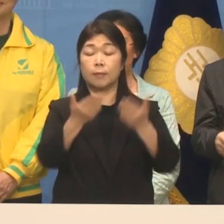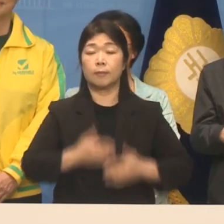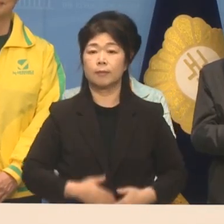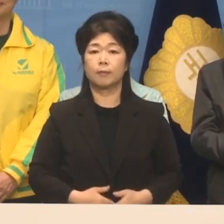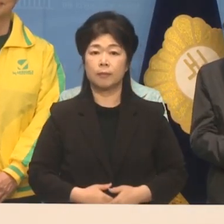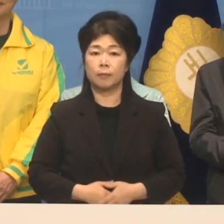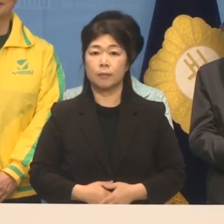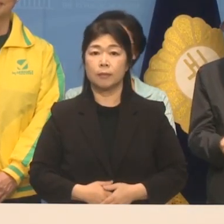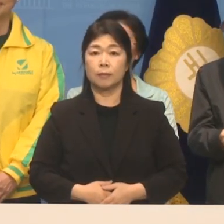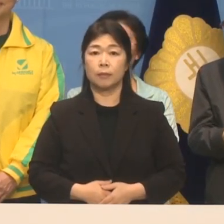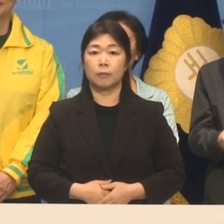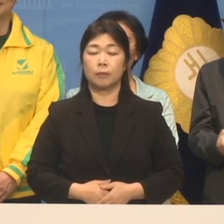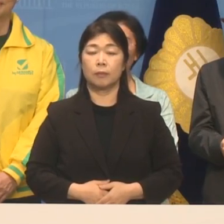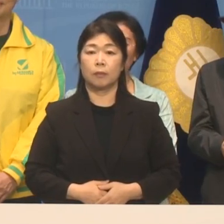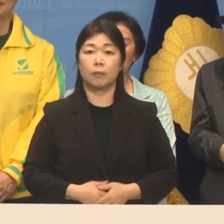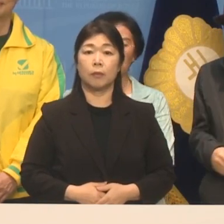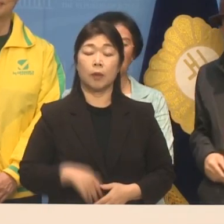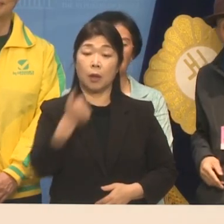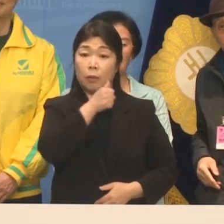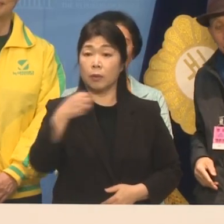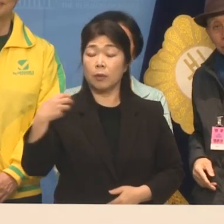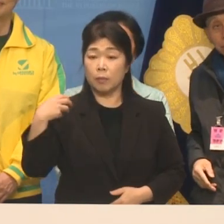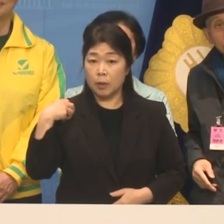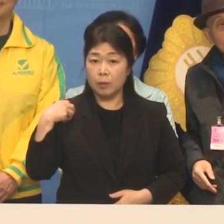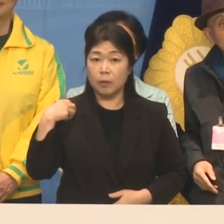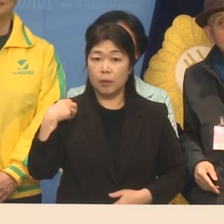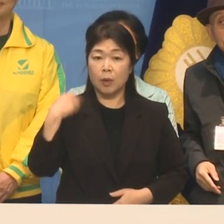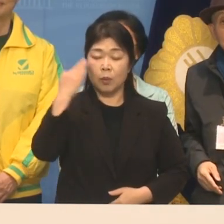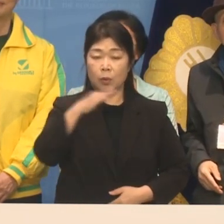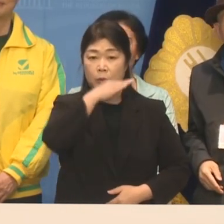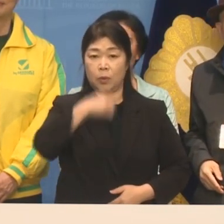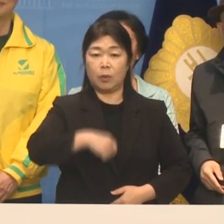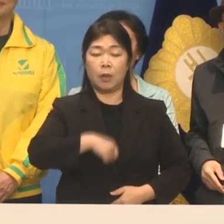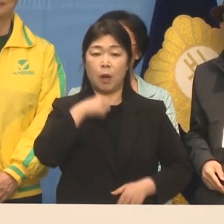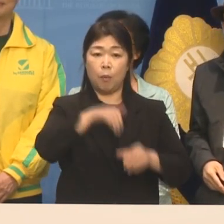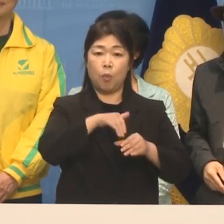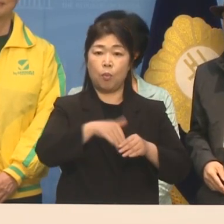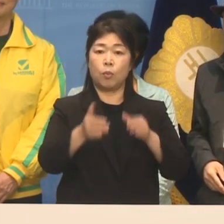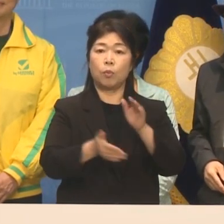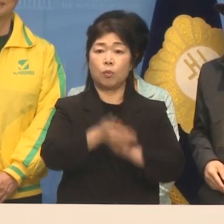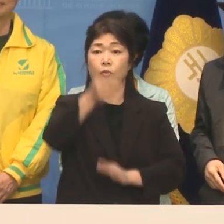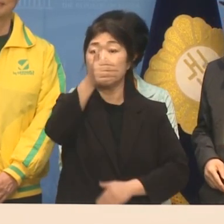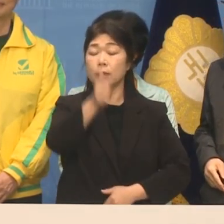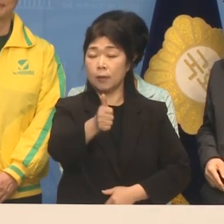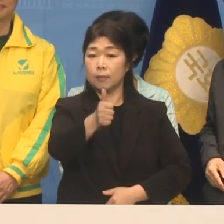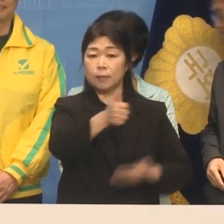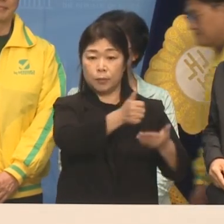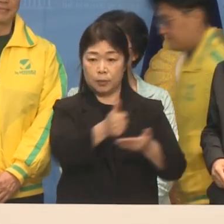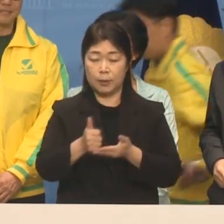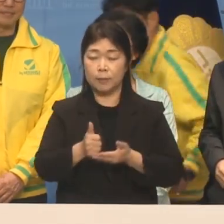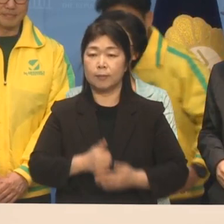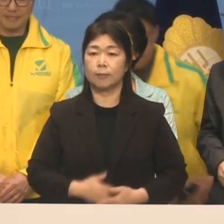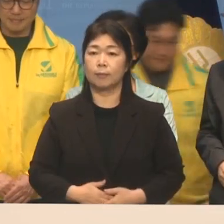지금부터 시작하도록 하겠습니다. 사회를 봐주실 녹색정의당 선대본부장님 모시겠습니다.